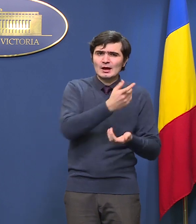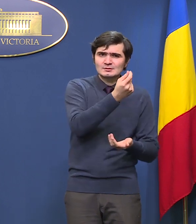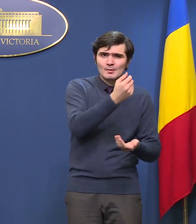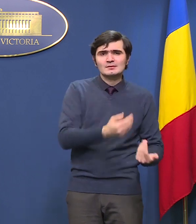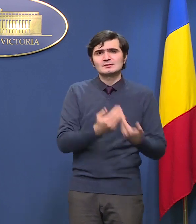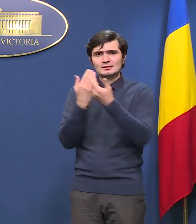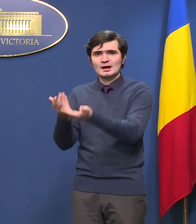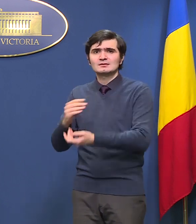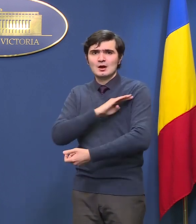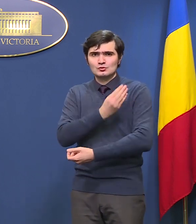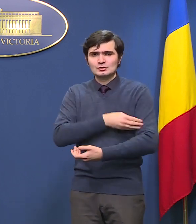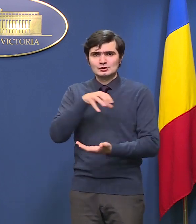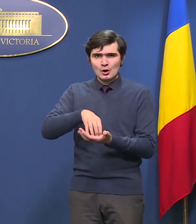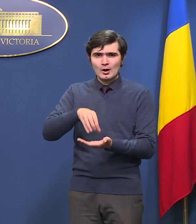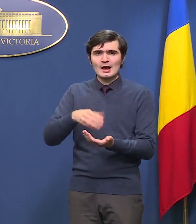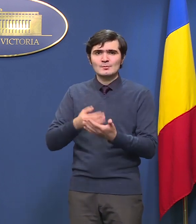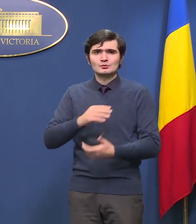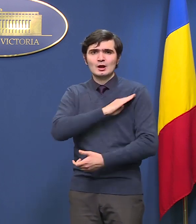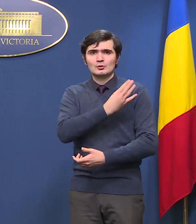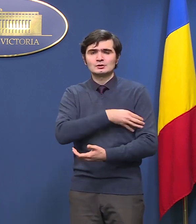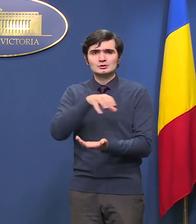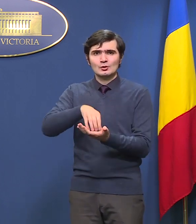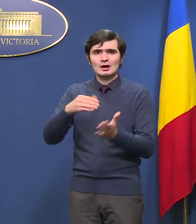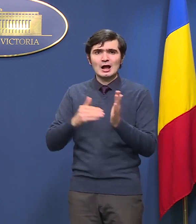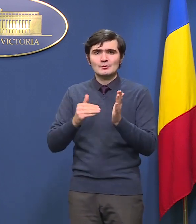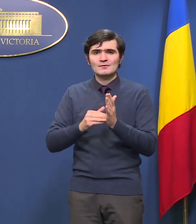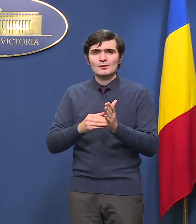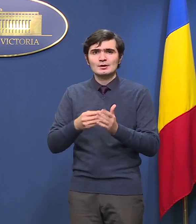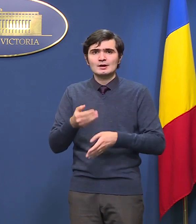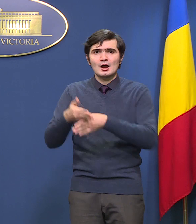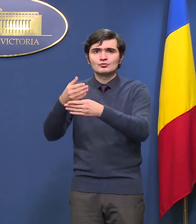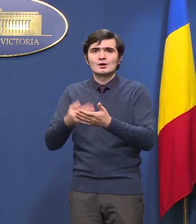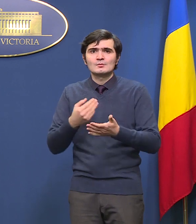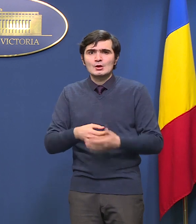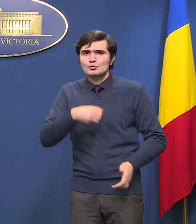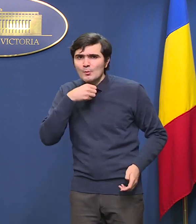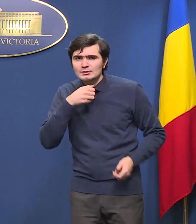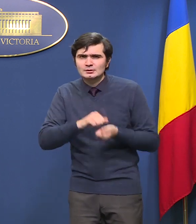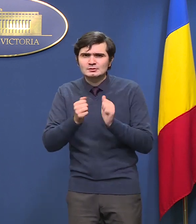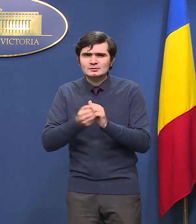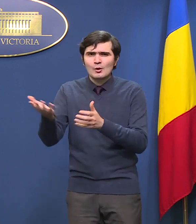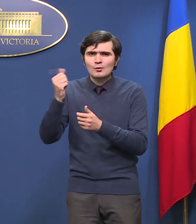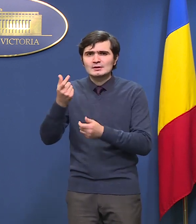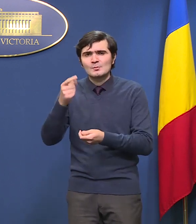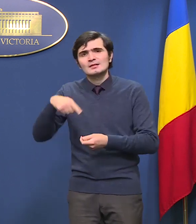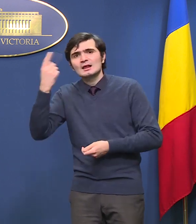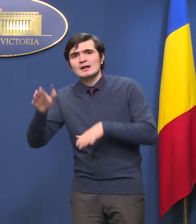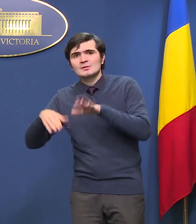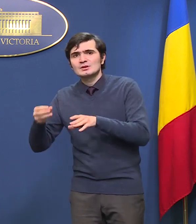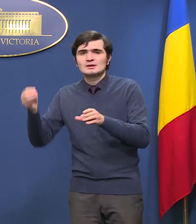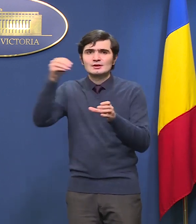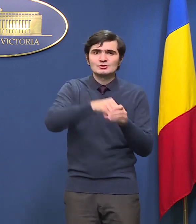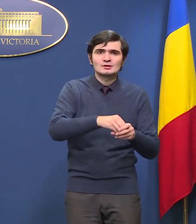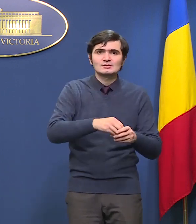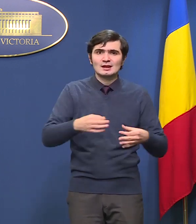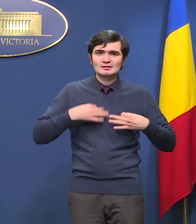autoritățile locale, mai ales că ei ar avea nevoie de ajutoare pentru bătrâni? Sau veți lua bani de la alte ministere avem ca să dați la bugetul de